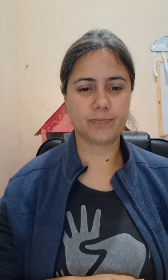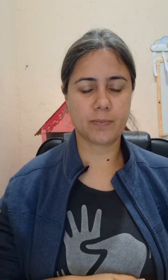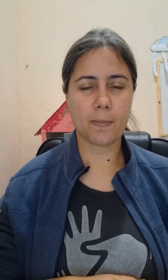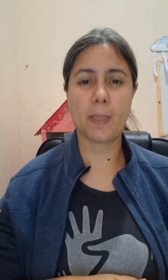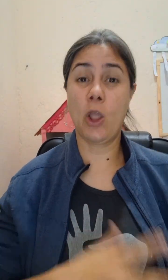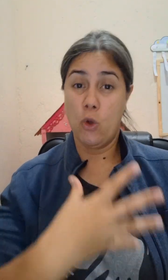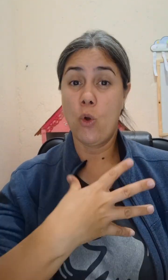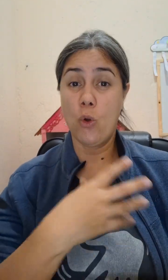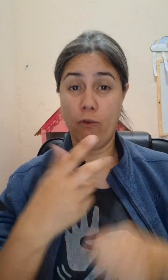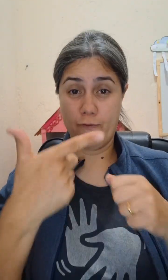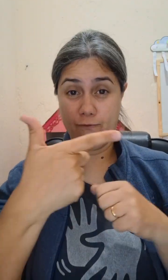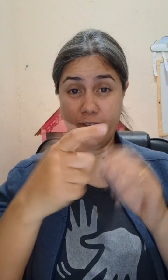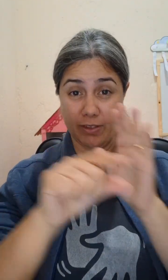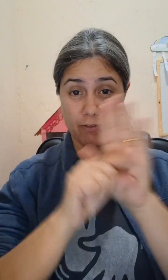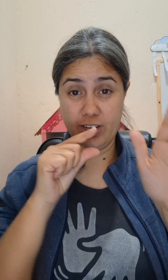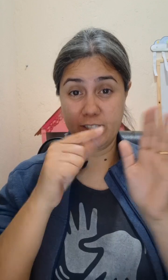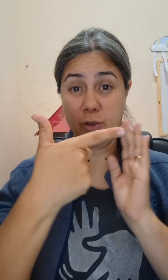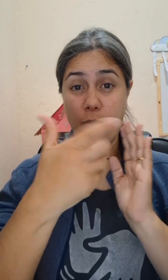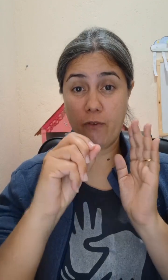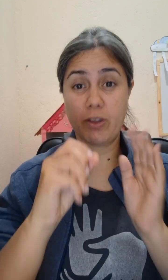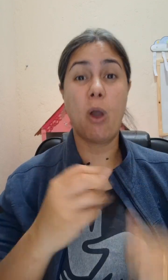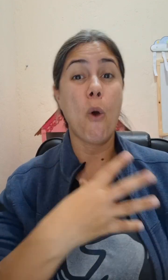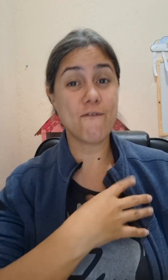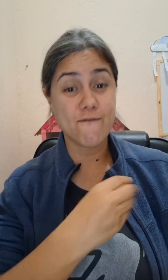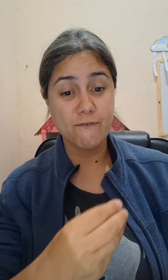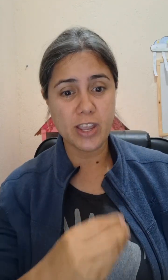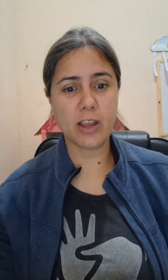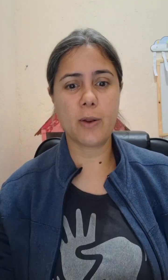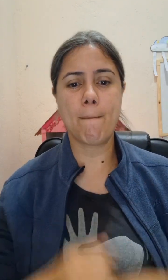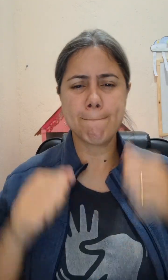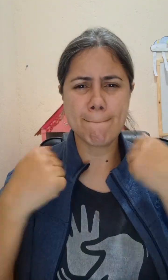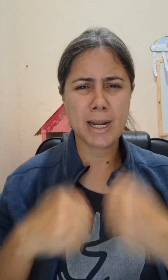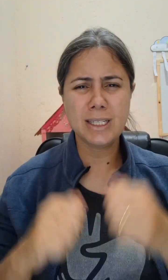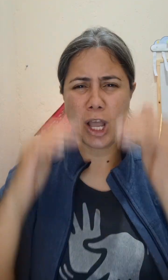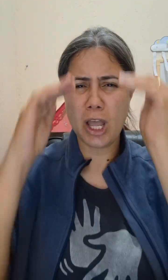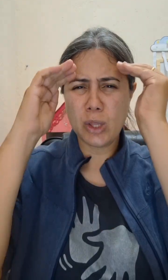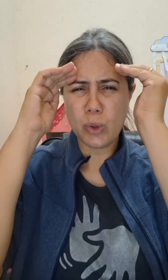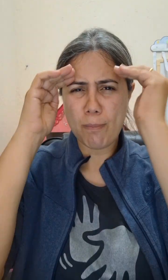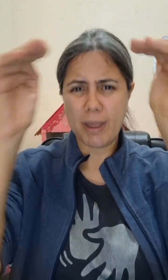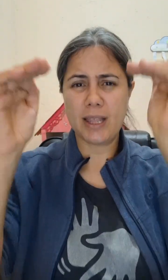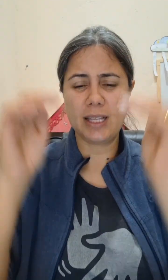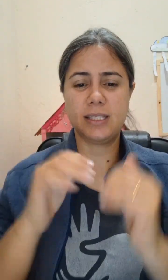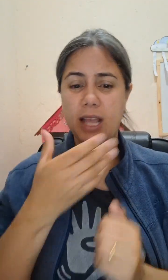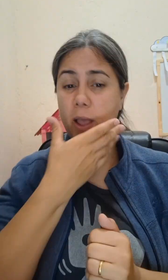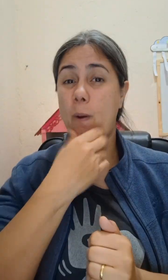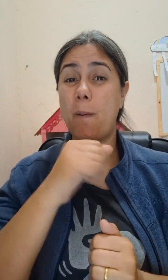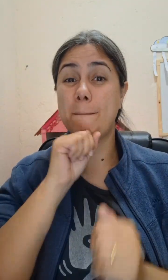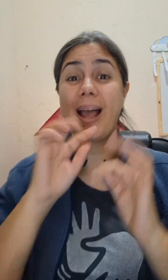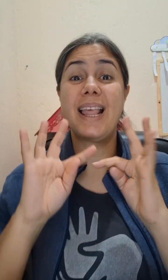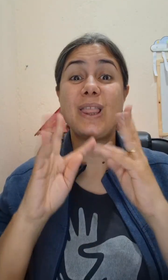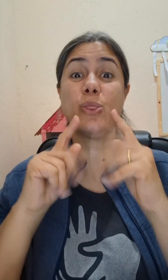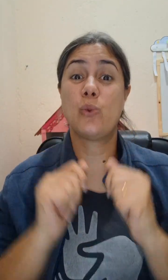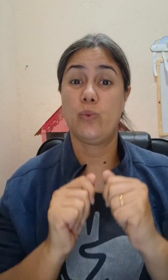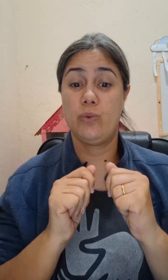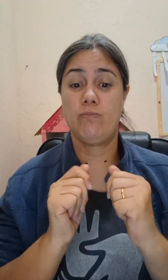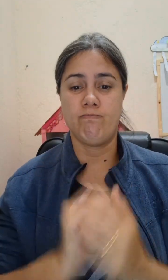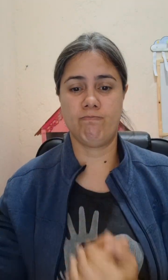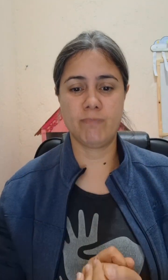com amor. O versículo 20, os filhos precisam obedecer os